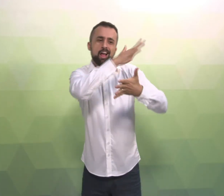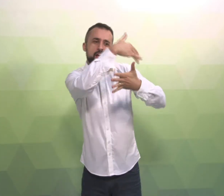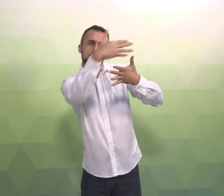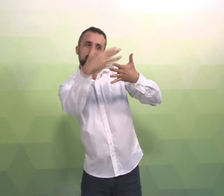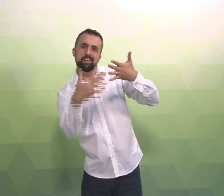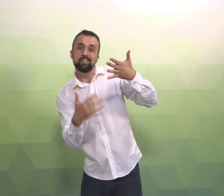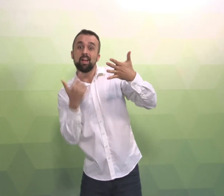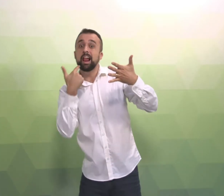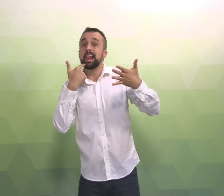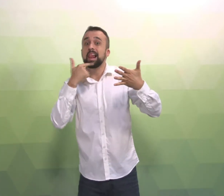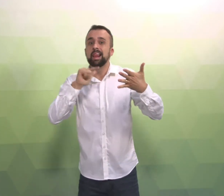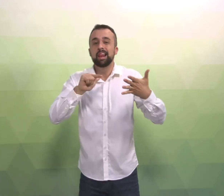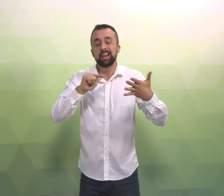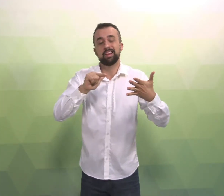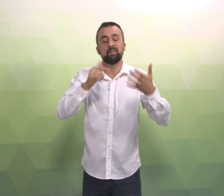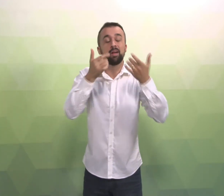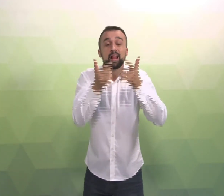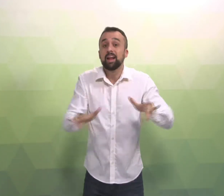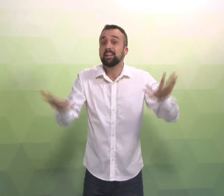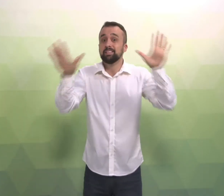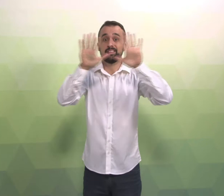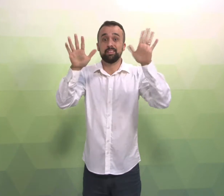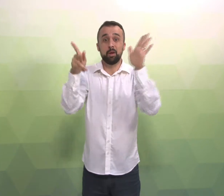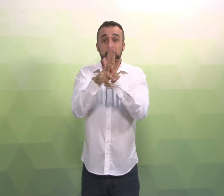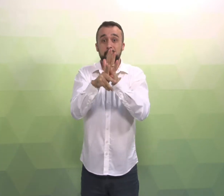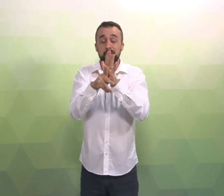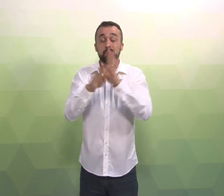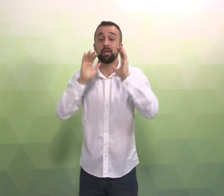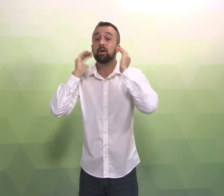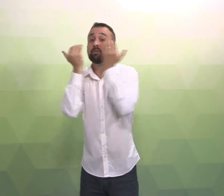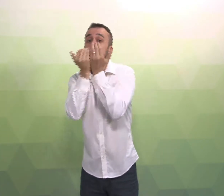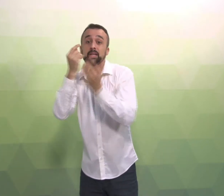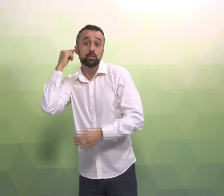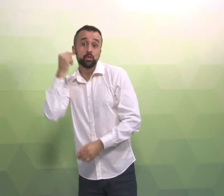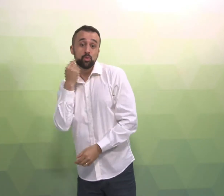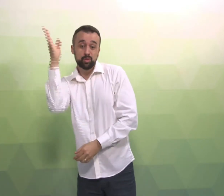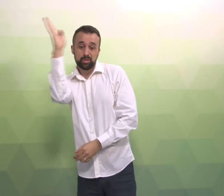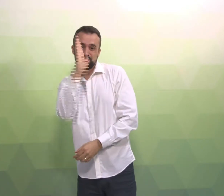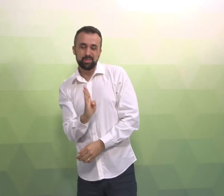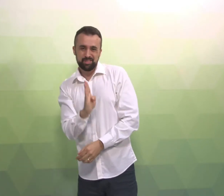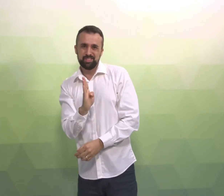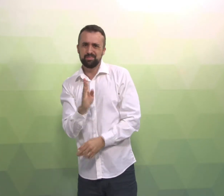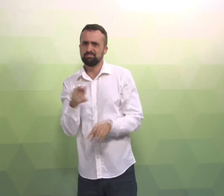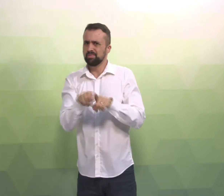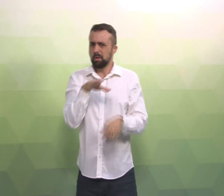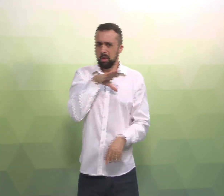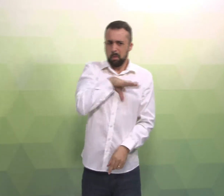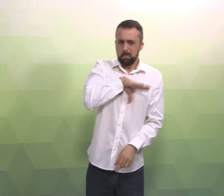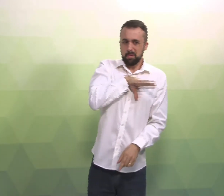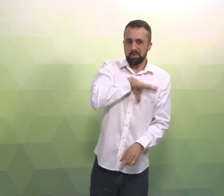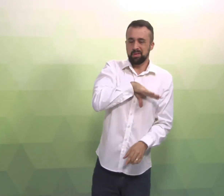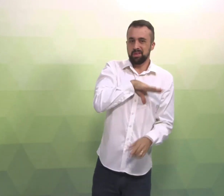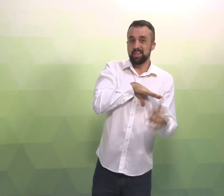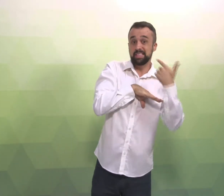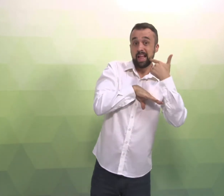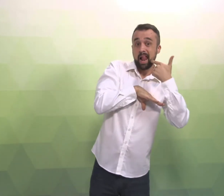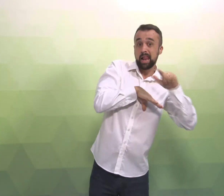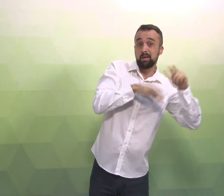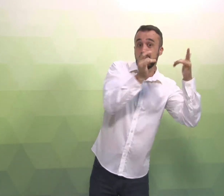Então, pessoal, a Libras é a língua natural das pessoas surdas no Brasil, assim como o português é a